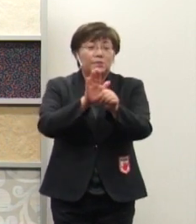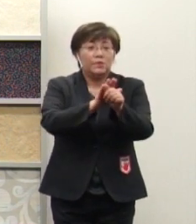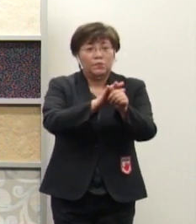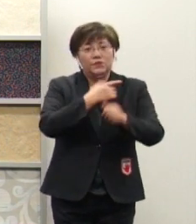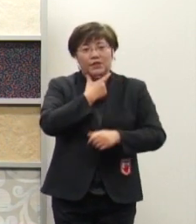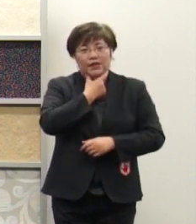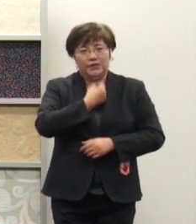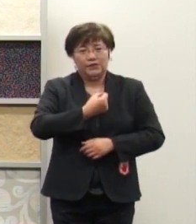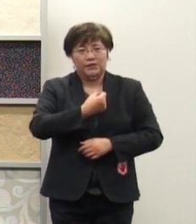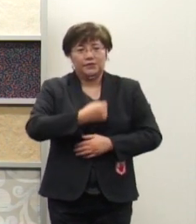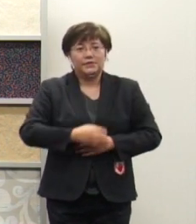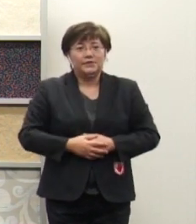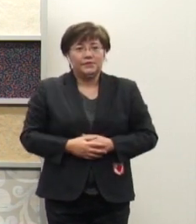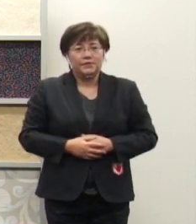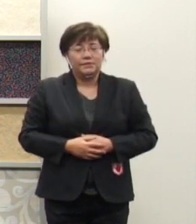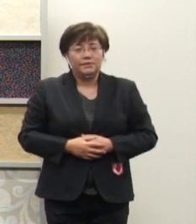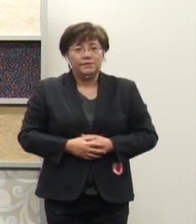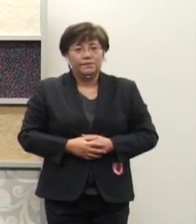いります。